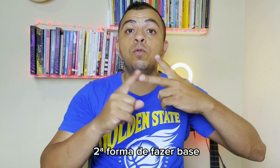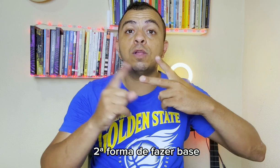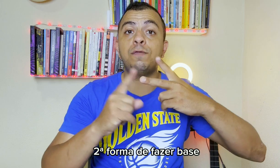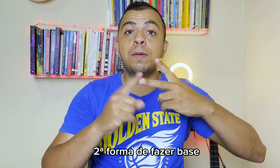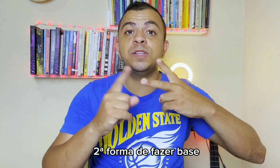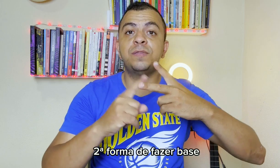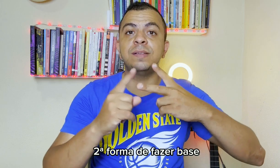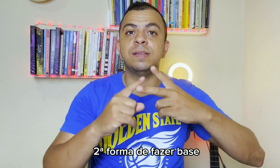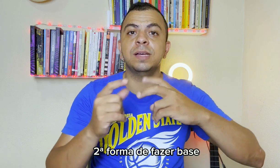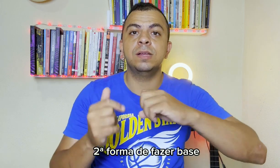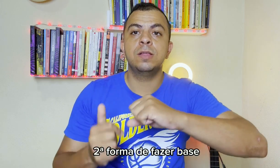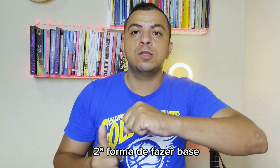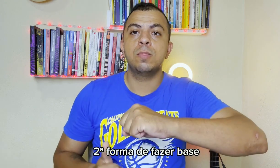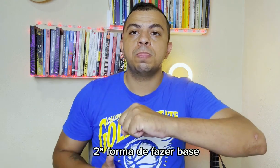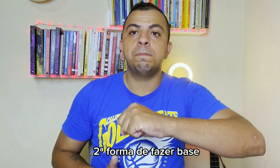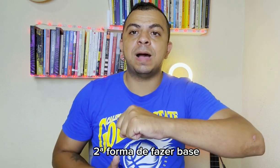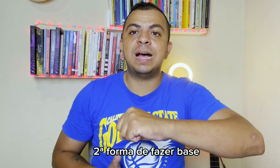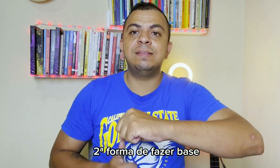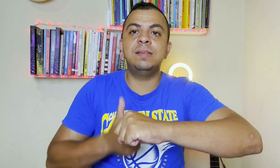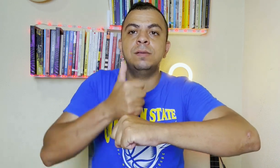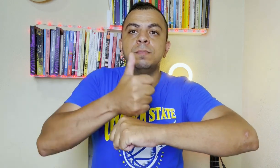Segunda forma de fazer, base,